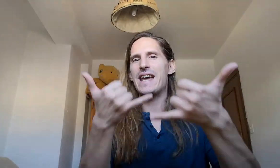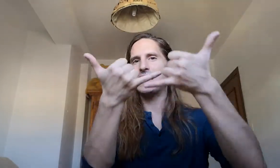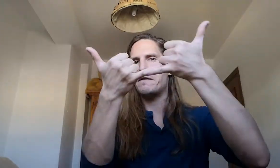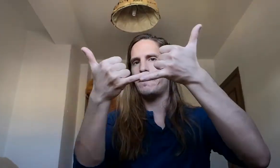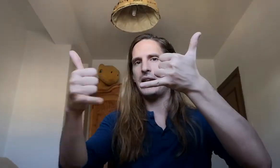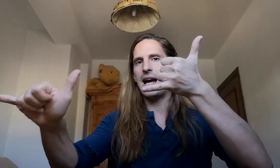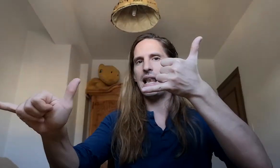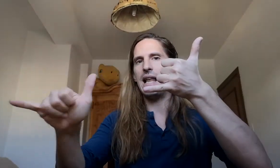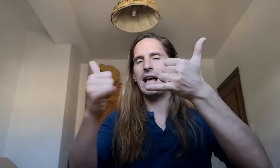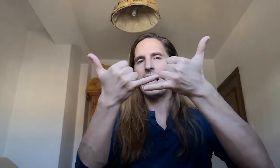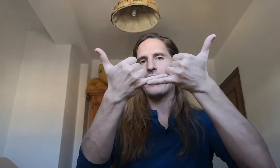es final.